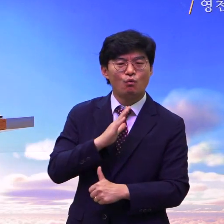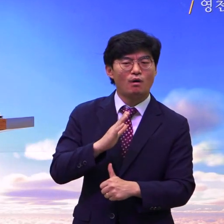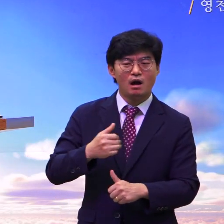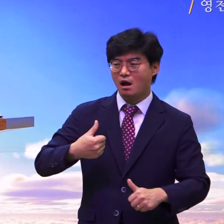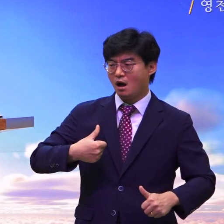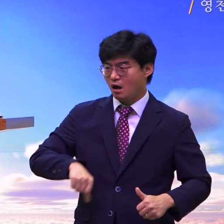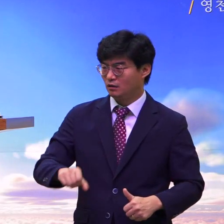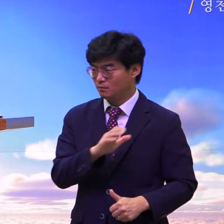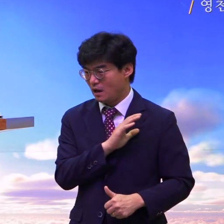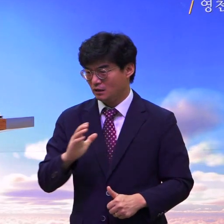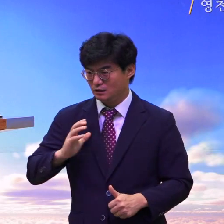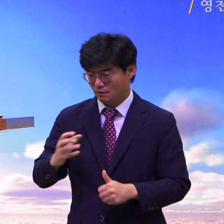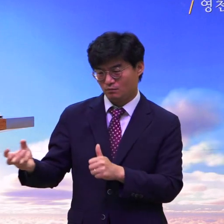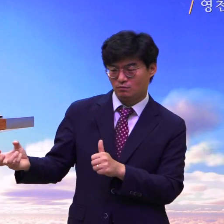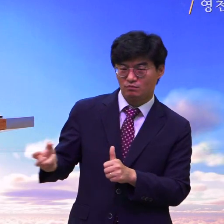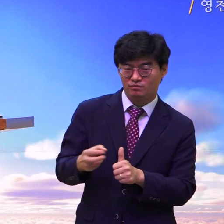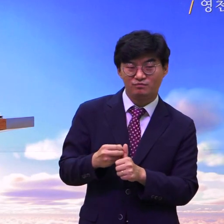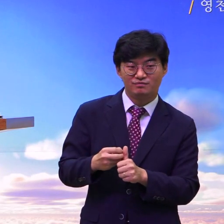지었습니다.